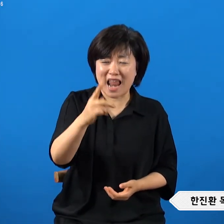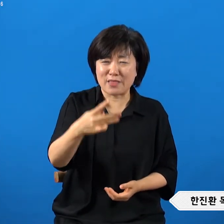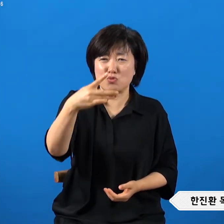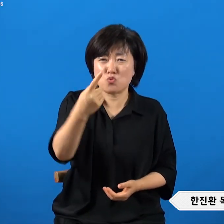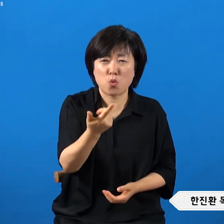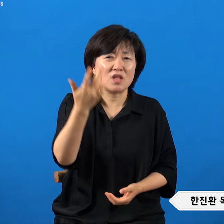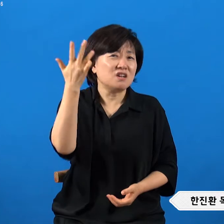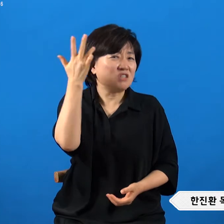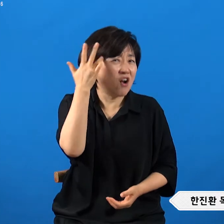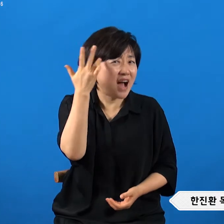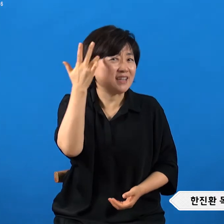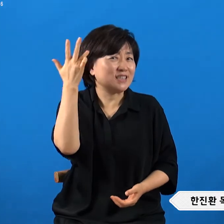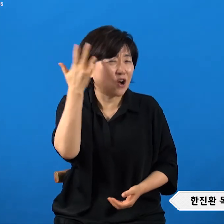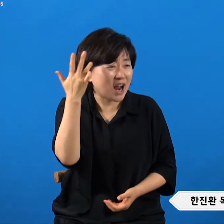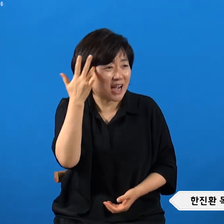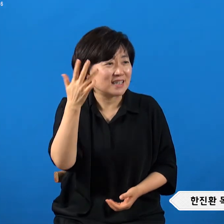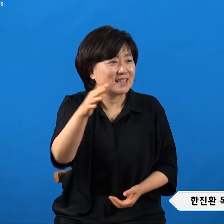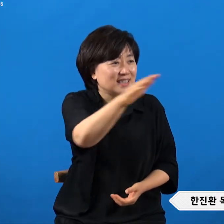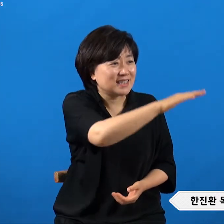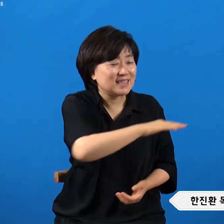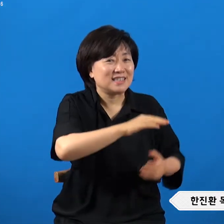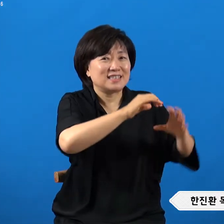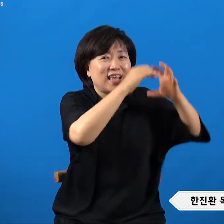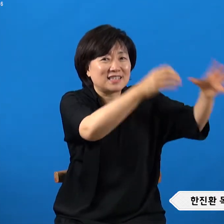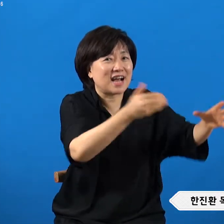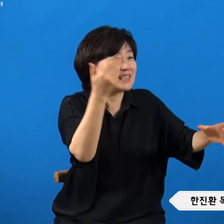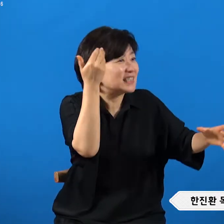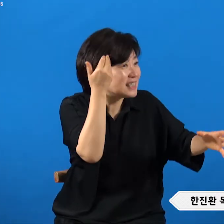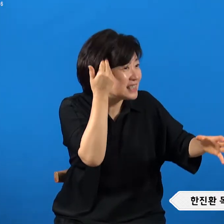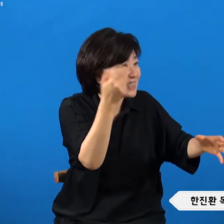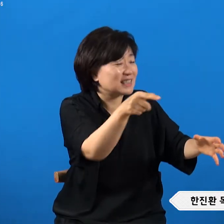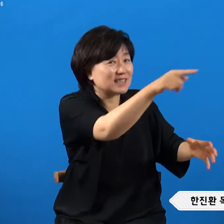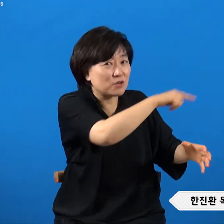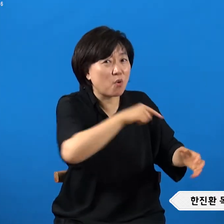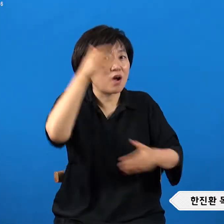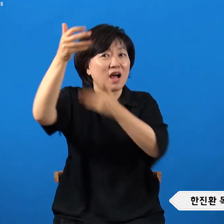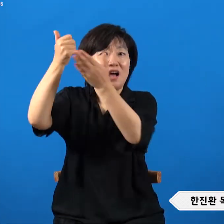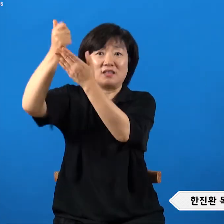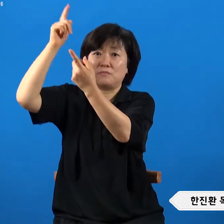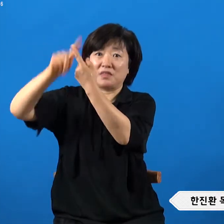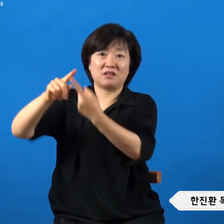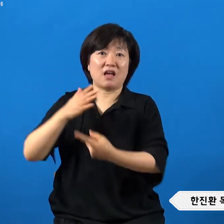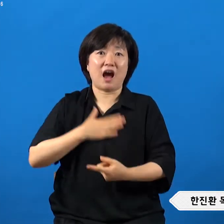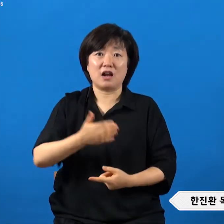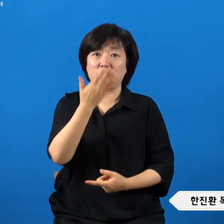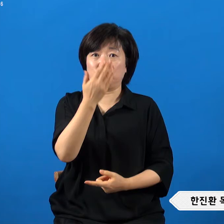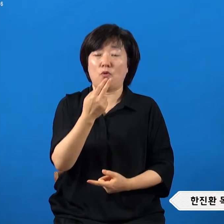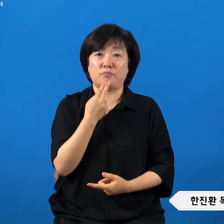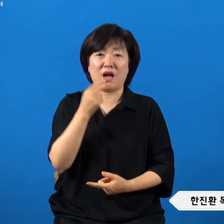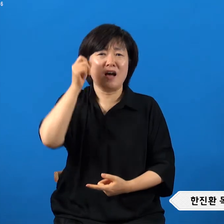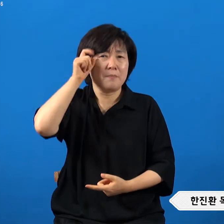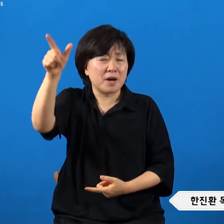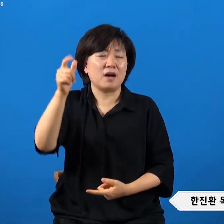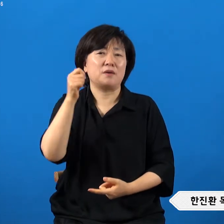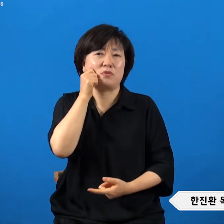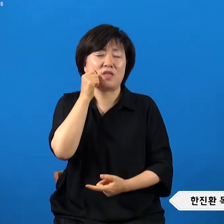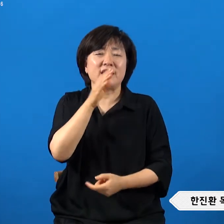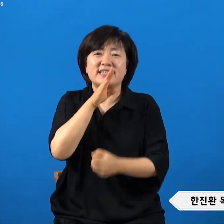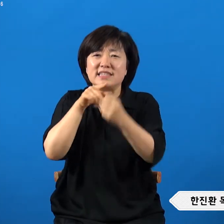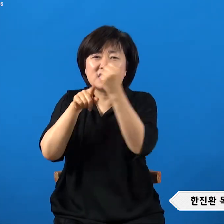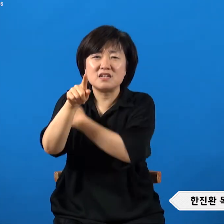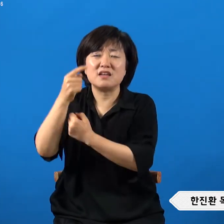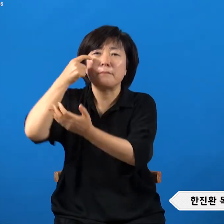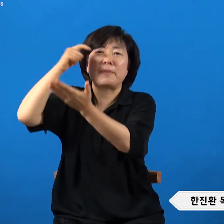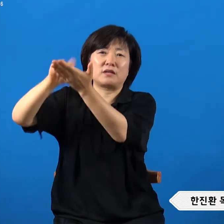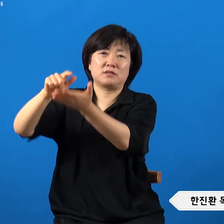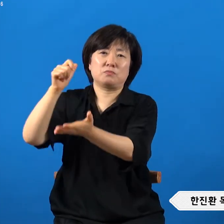해봤자 그걸로 하나님을 알 수도 없고 또 진리를 깨달을 수가 없다는 것입니다. 성령께서 우리